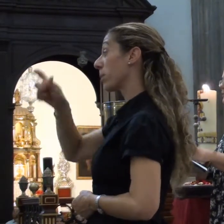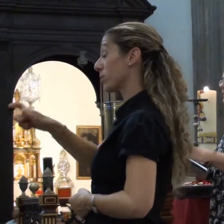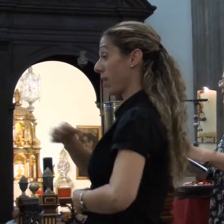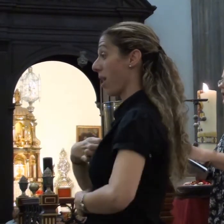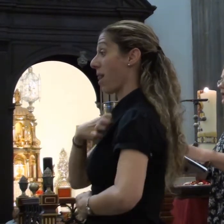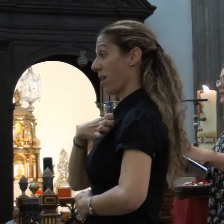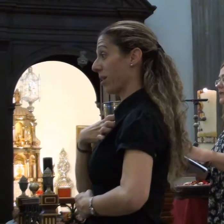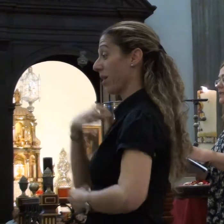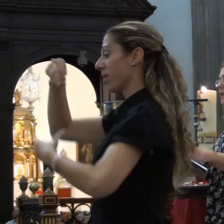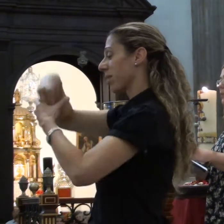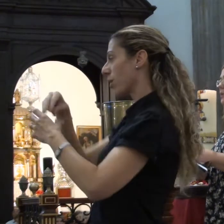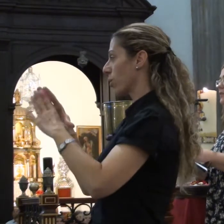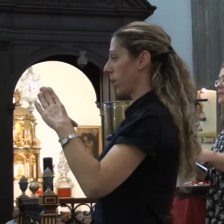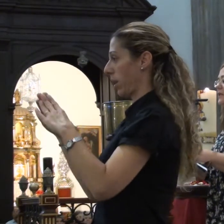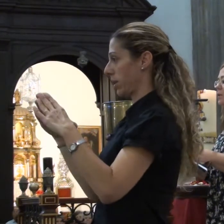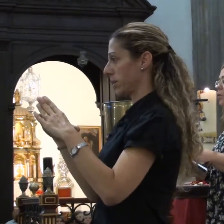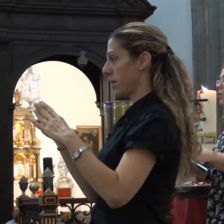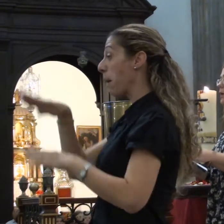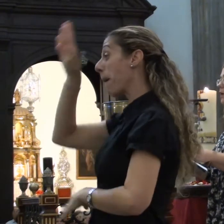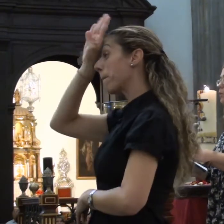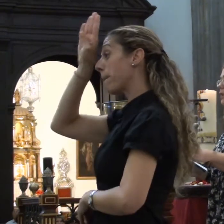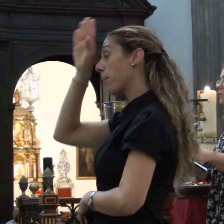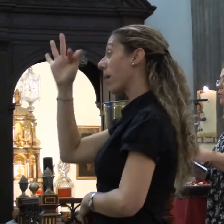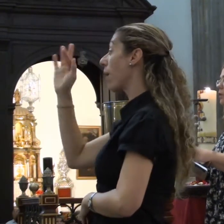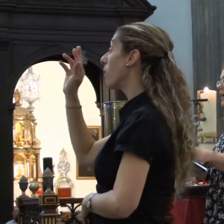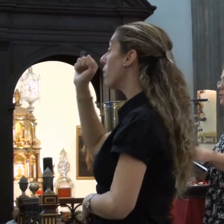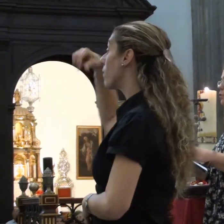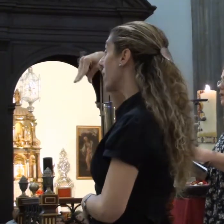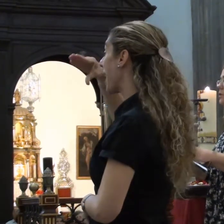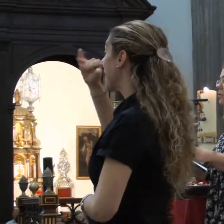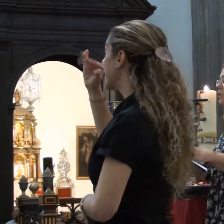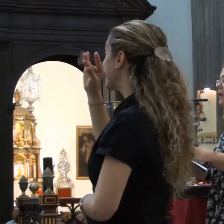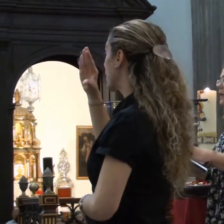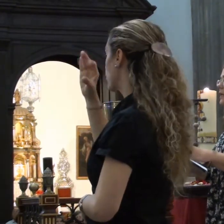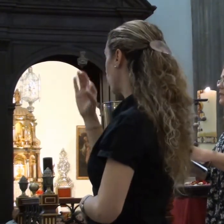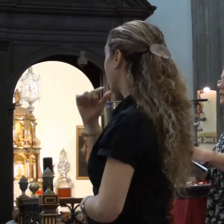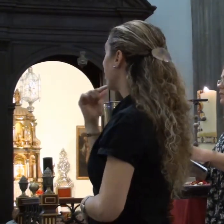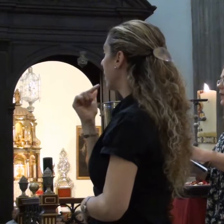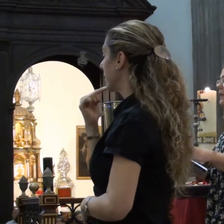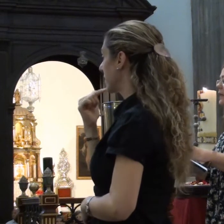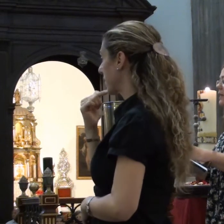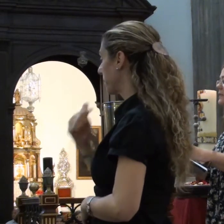iglesia decía el Papa Francisco recordando la exhortación